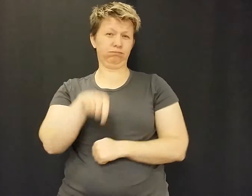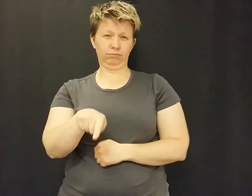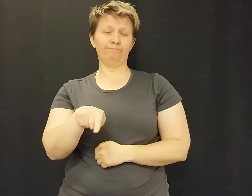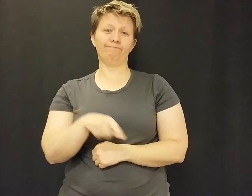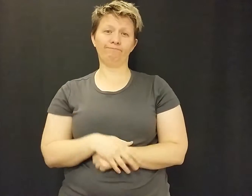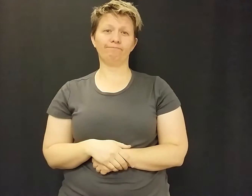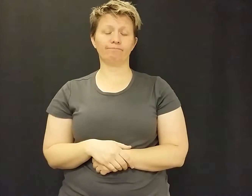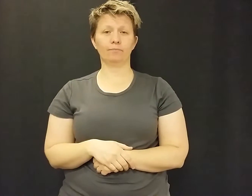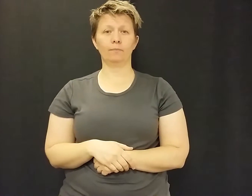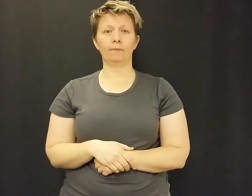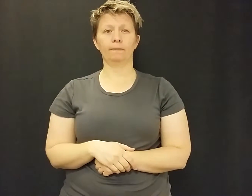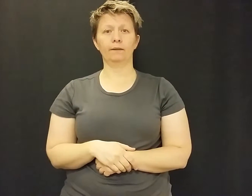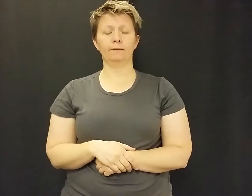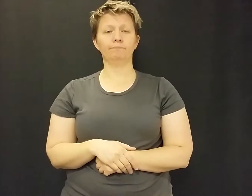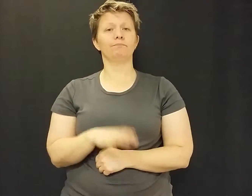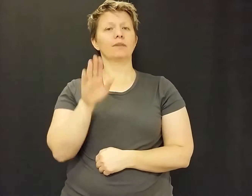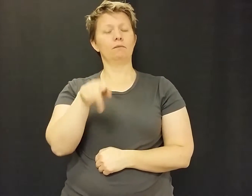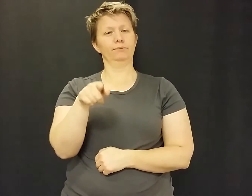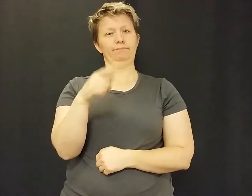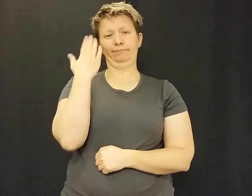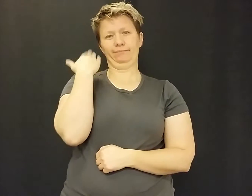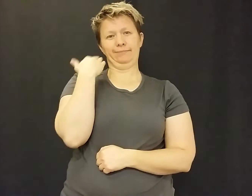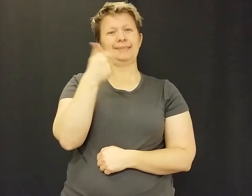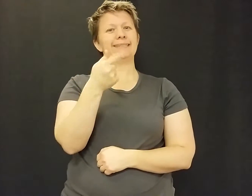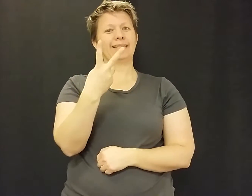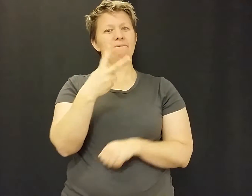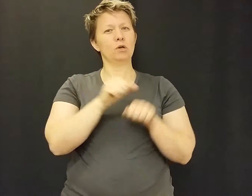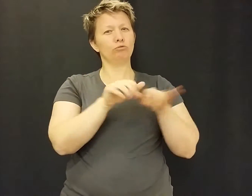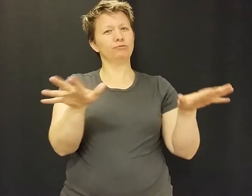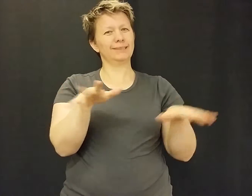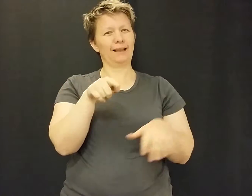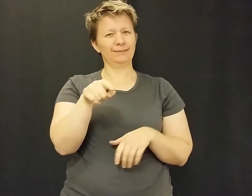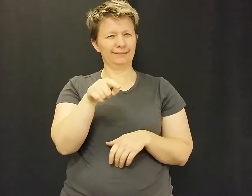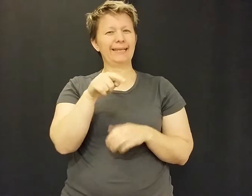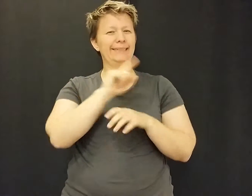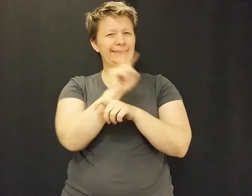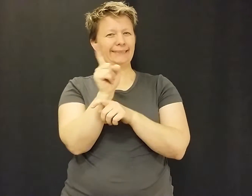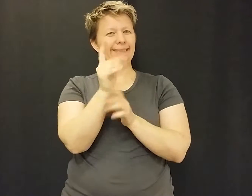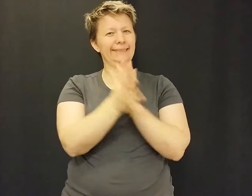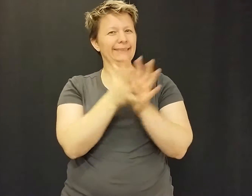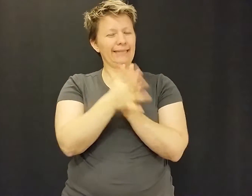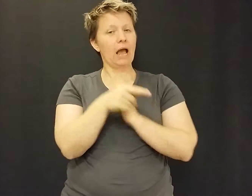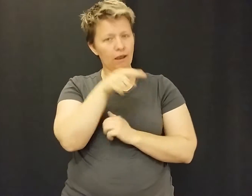Tidens Tegn har sendt en udsendelse om transport og tilgængelighed den 24. oktober.